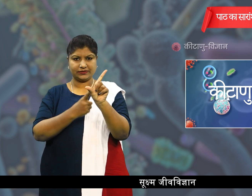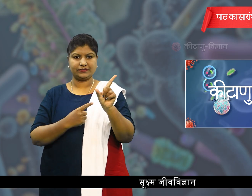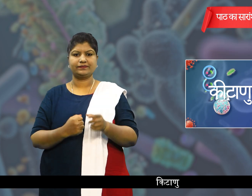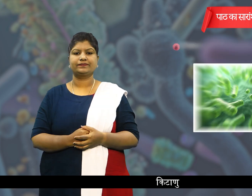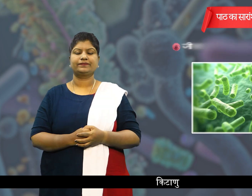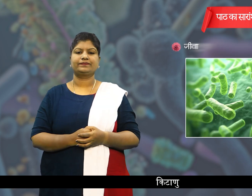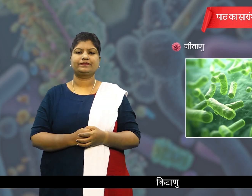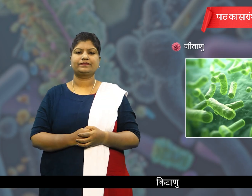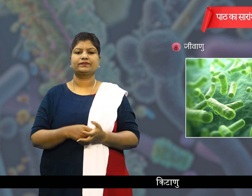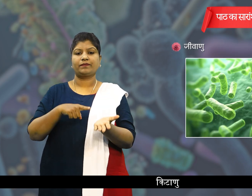कीटाणु,